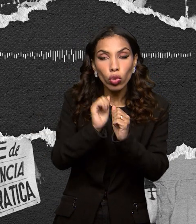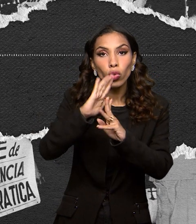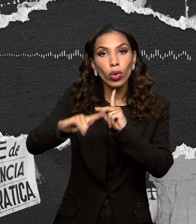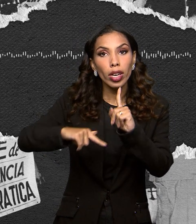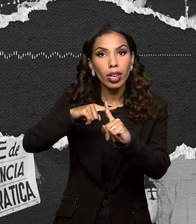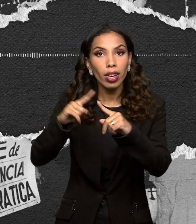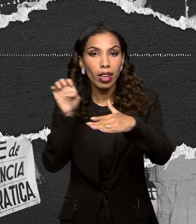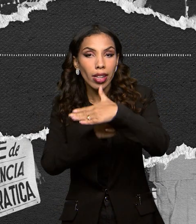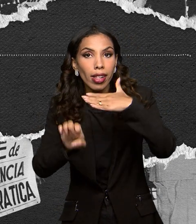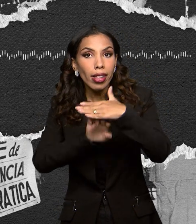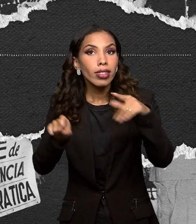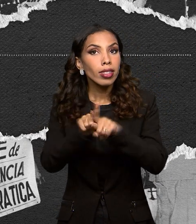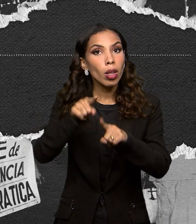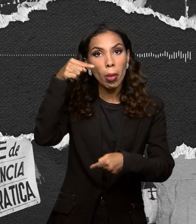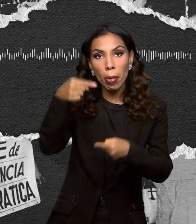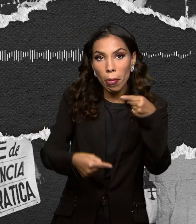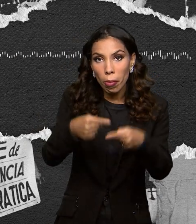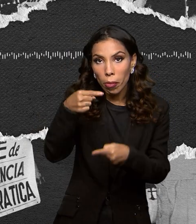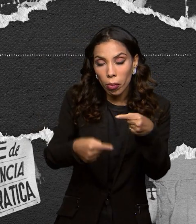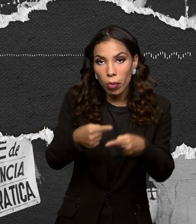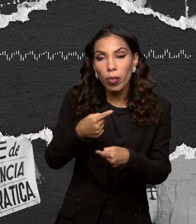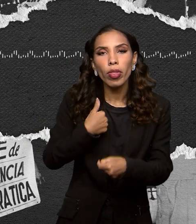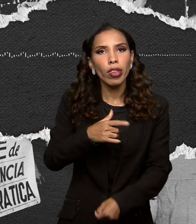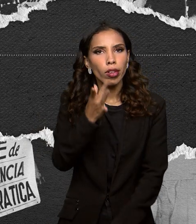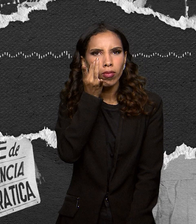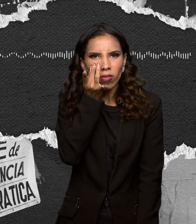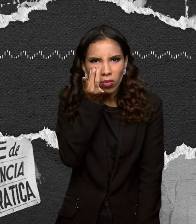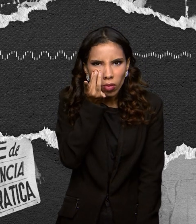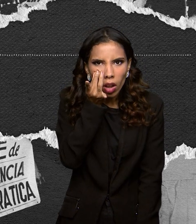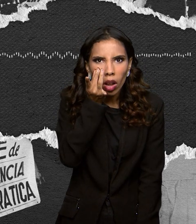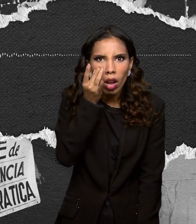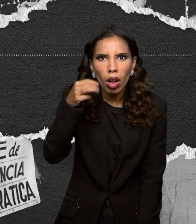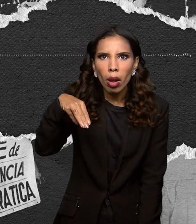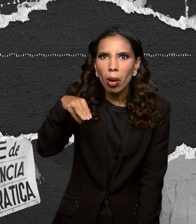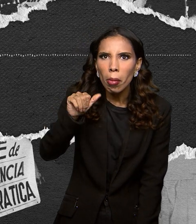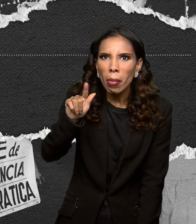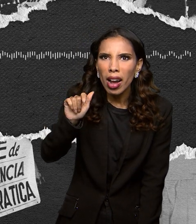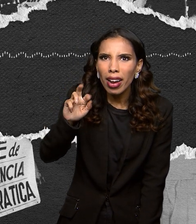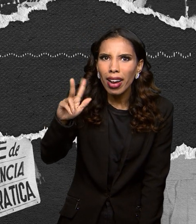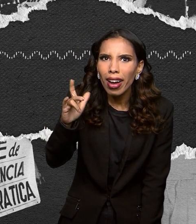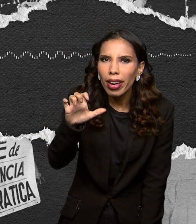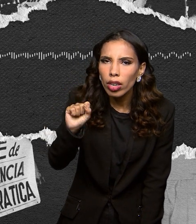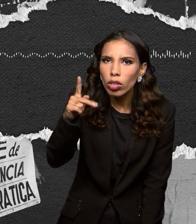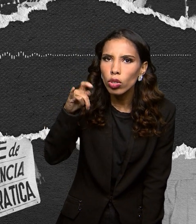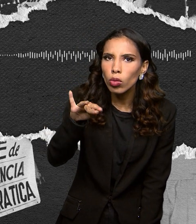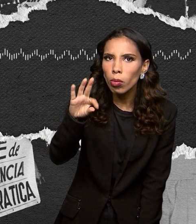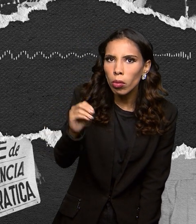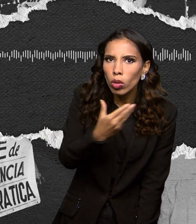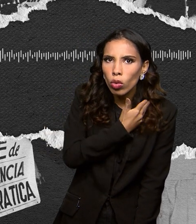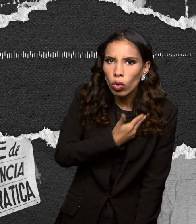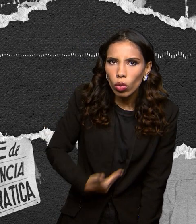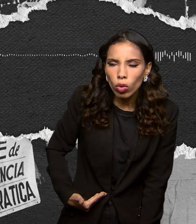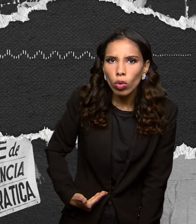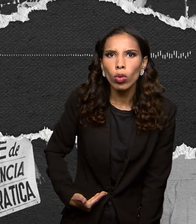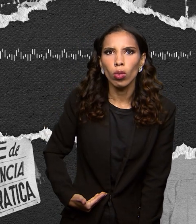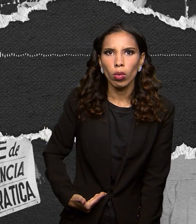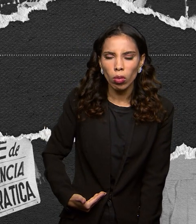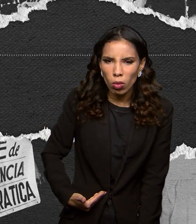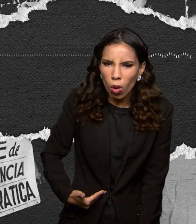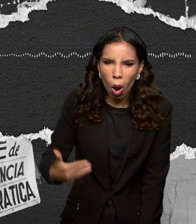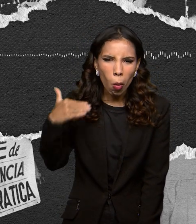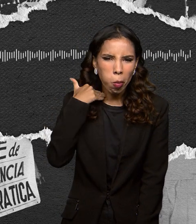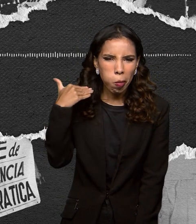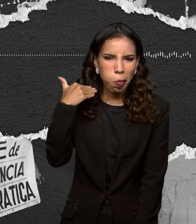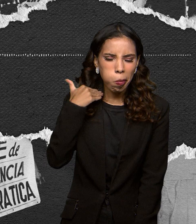empresários e os políticos, né? E ali eu vi o Magalhães Pinto, né? Que era o governador, que era um grande